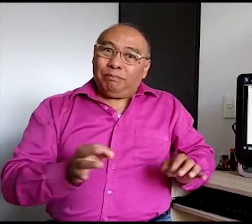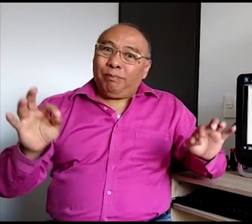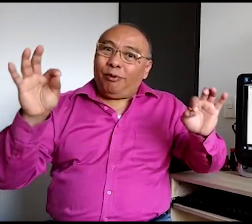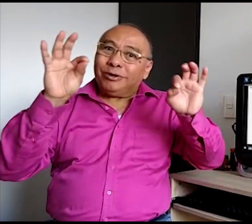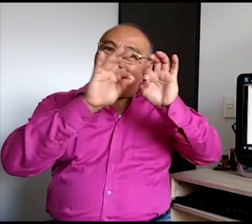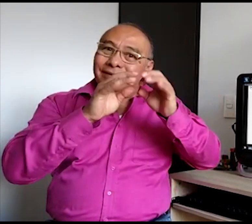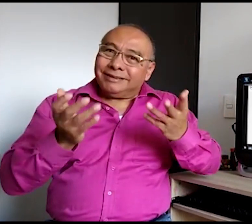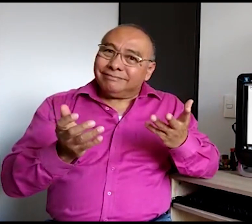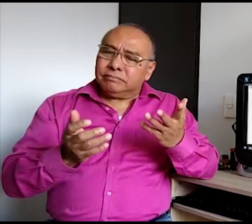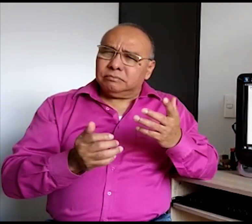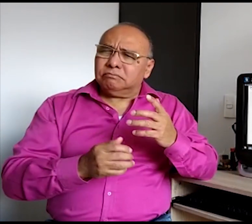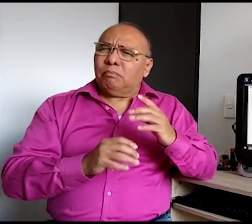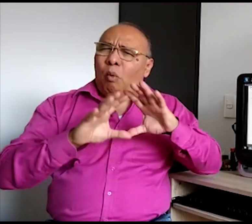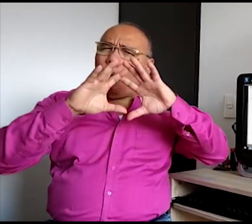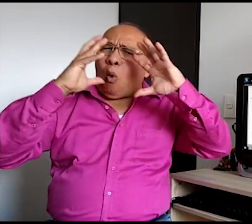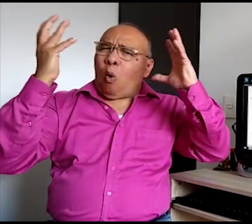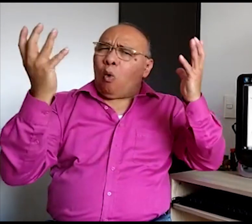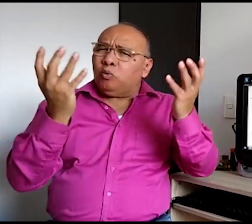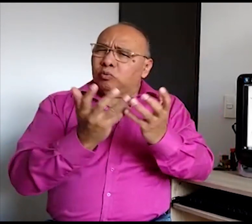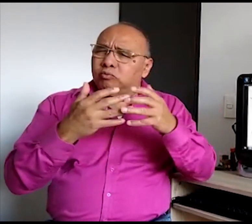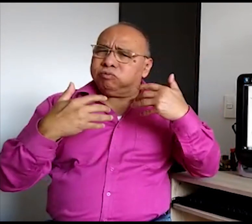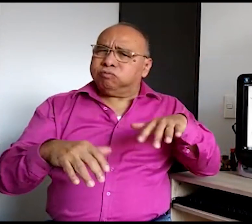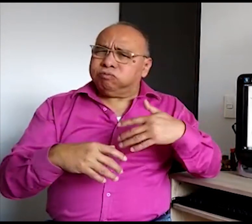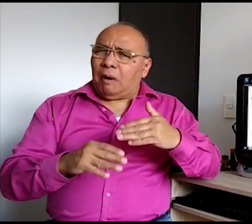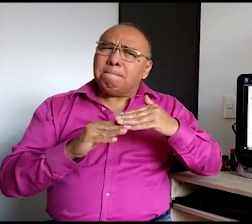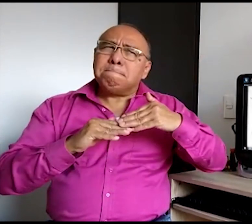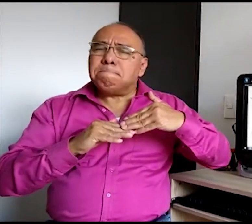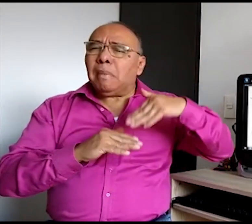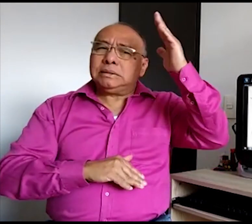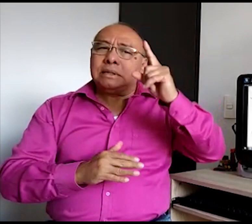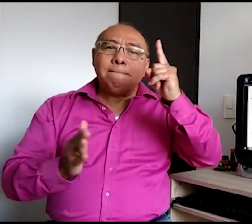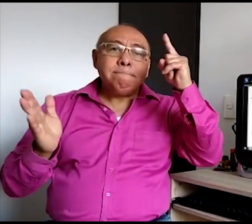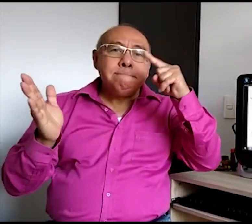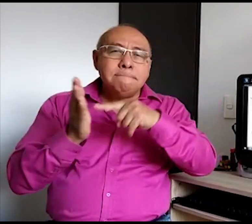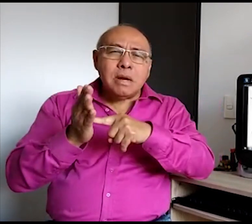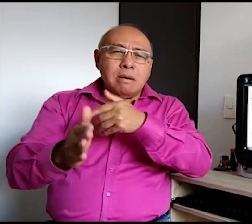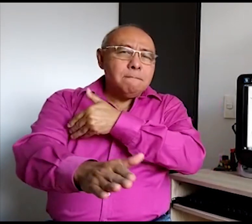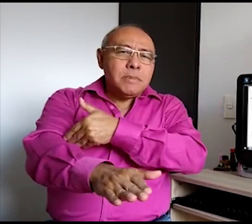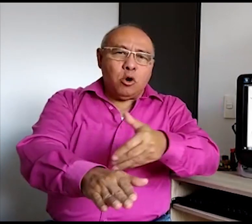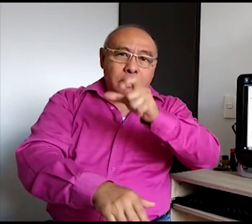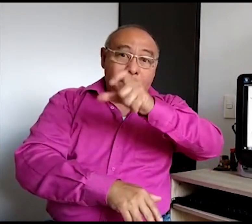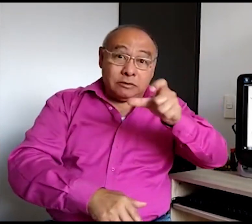Importante, ¿verdad? En el mundo hay más de 1.000 millones de personas con discapacidad.